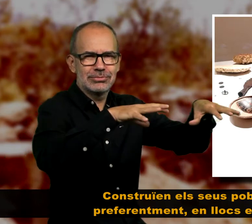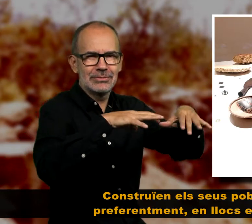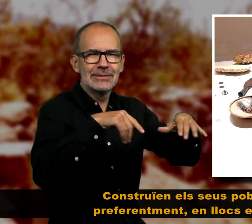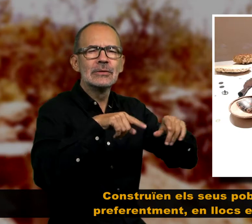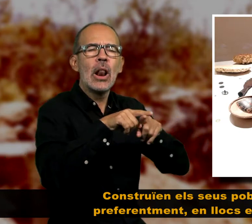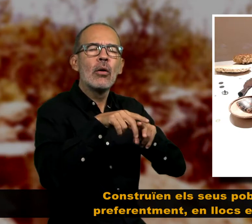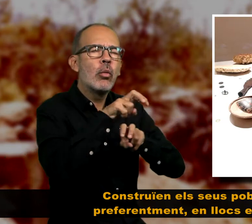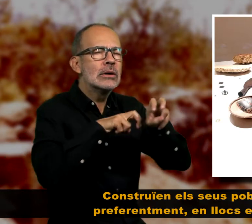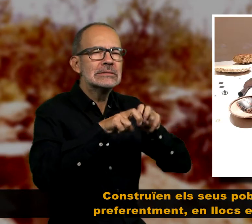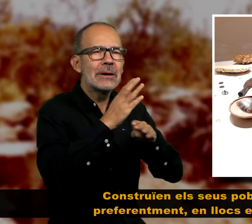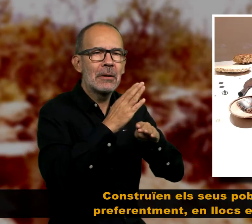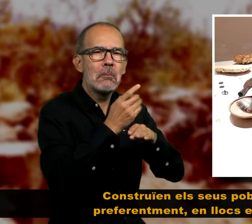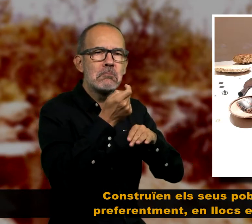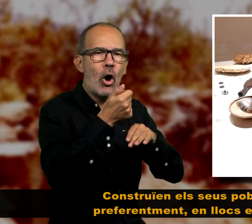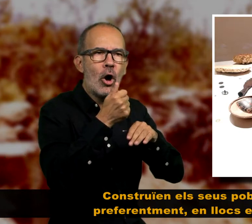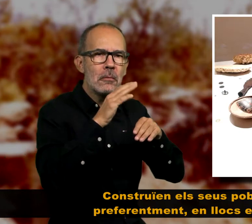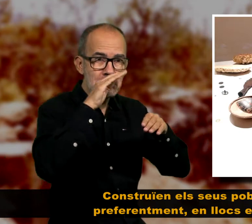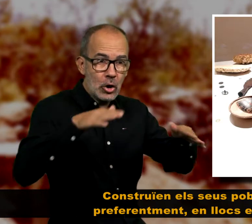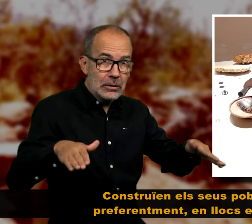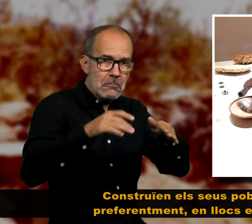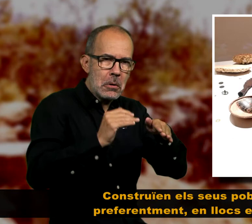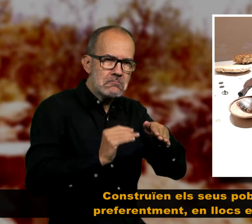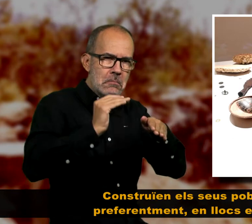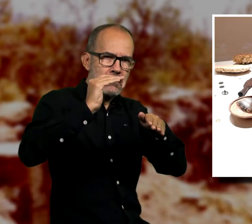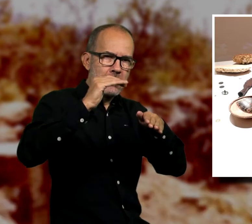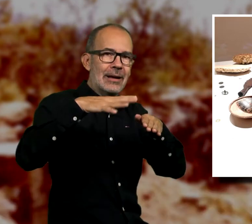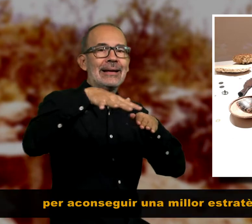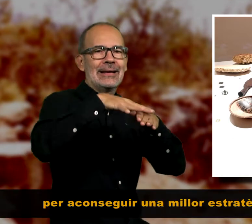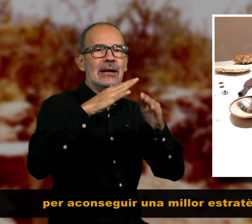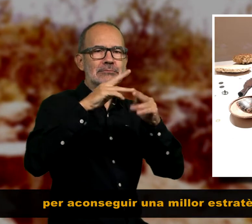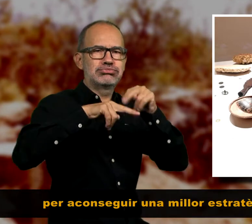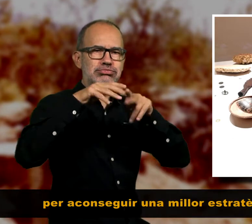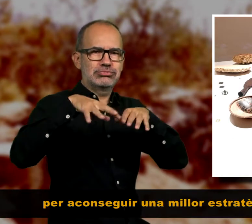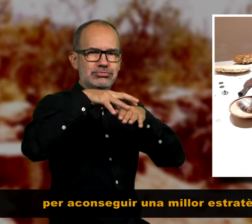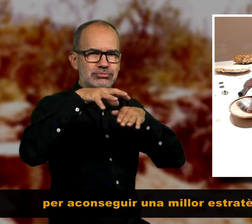Construïen els seus poblats, preferentment, en llocs elevats per aconseguir una millor estratègia defensiva.